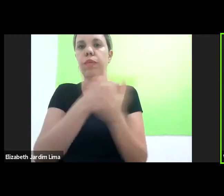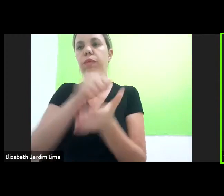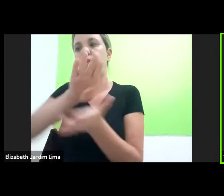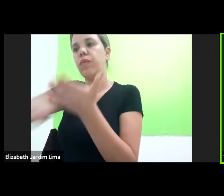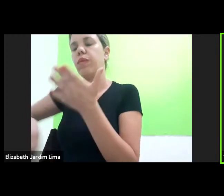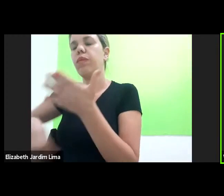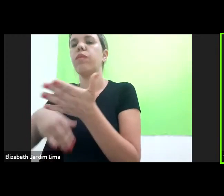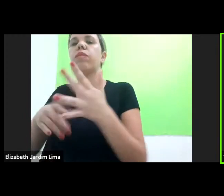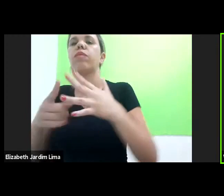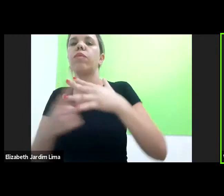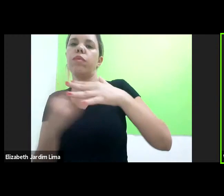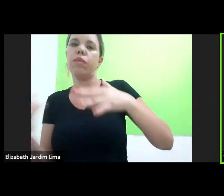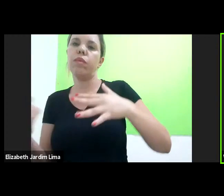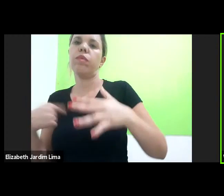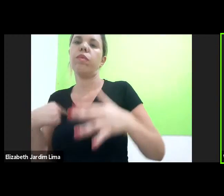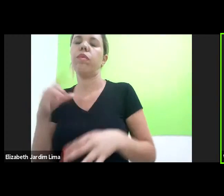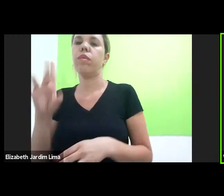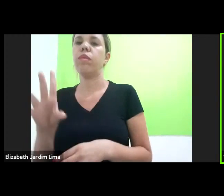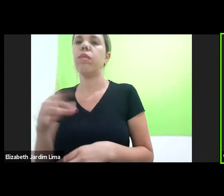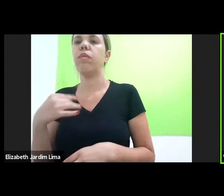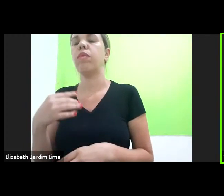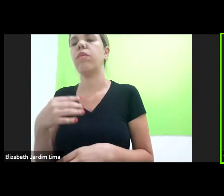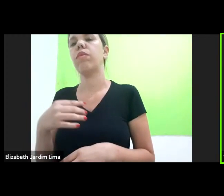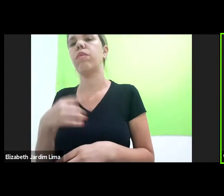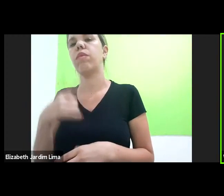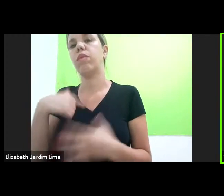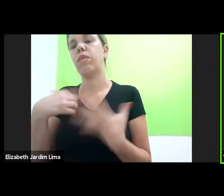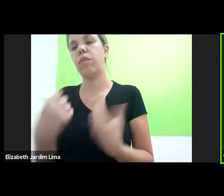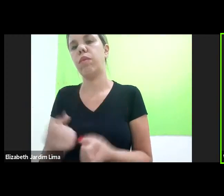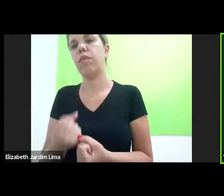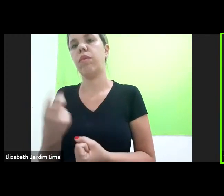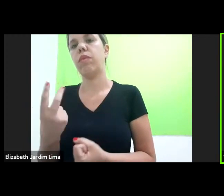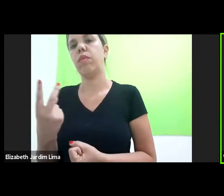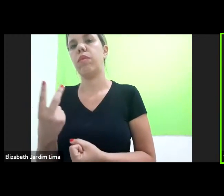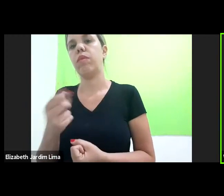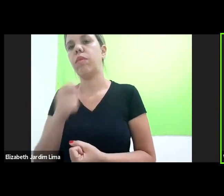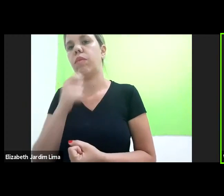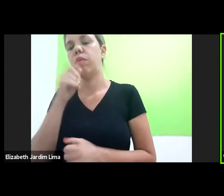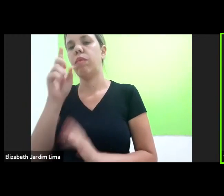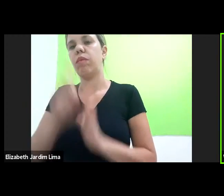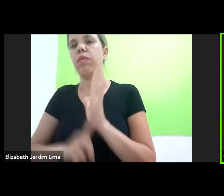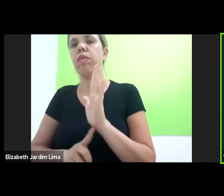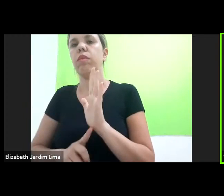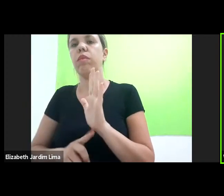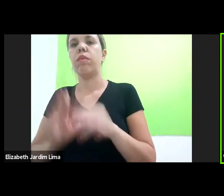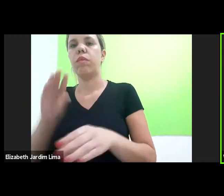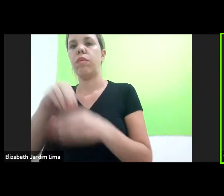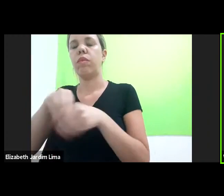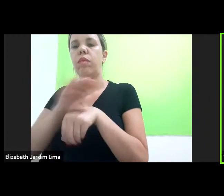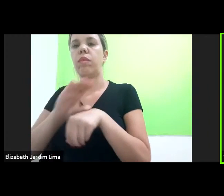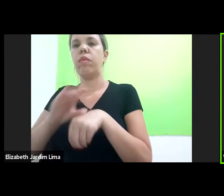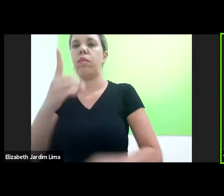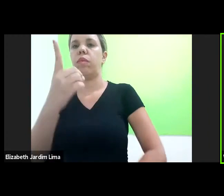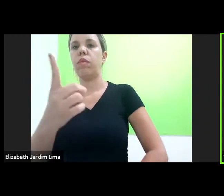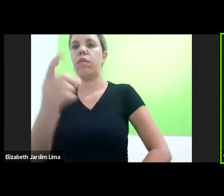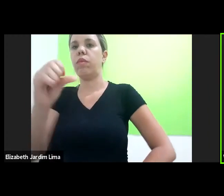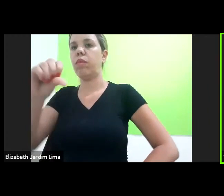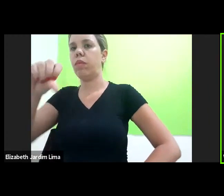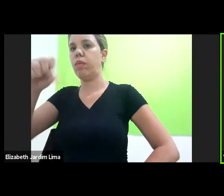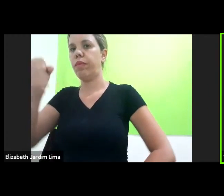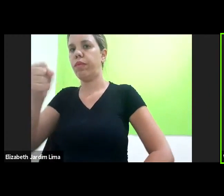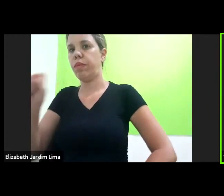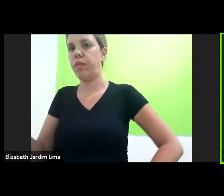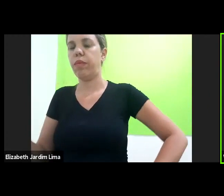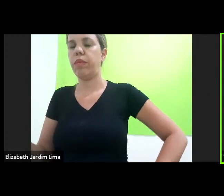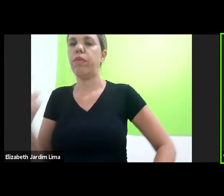na Constituição, somente fomos reconhecidos enquanto sujeitos de direitos na Constituição de 1988,